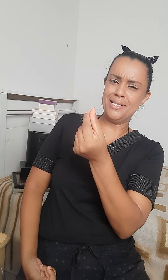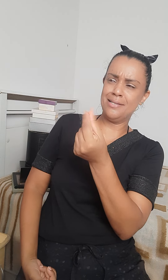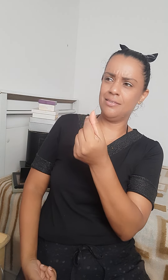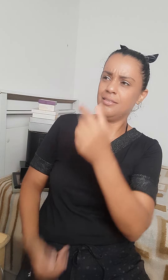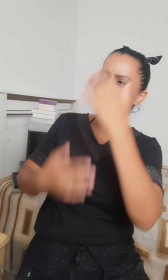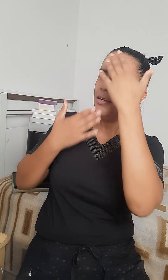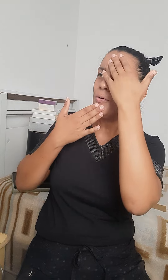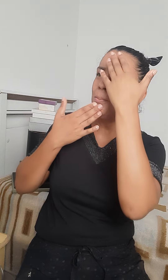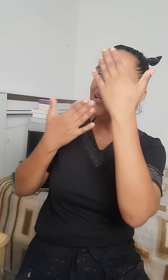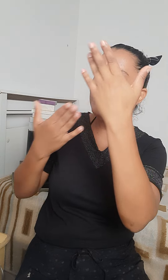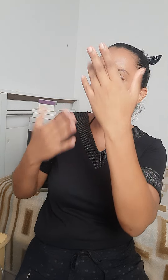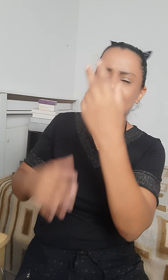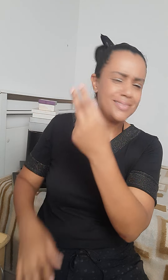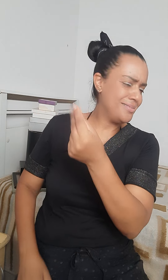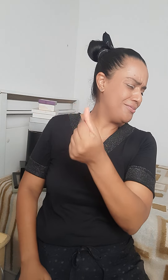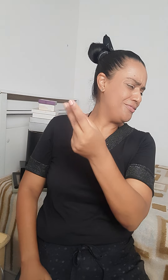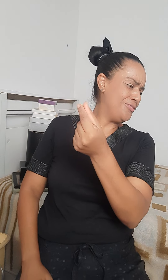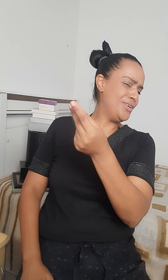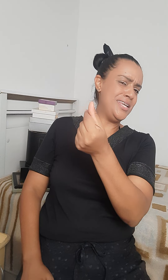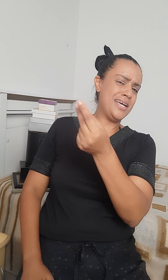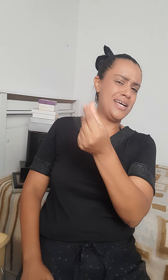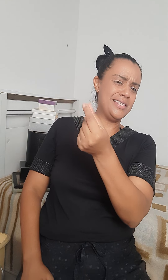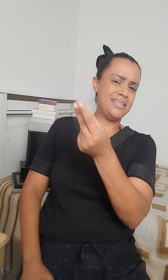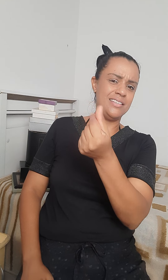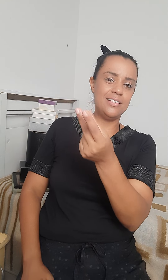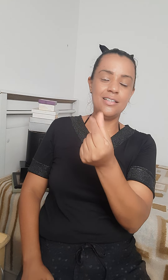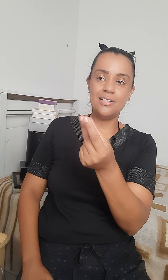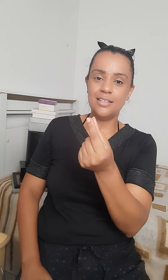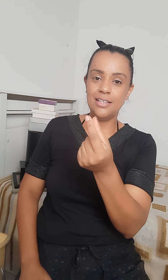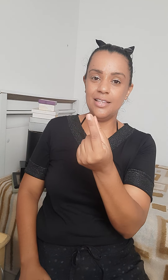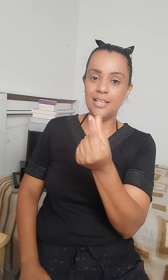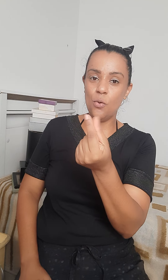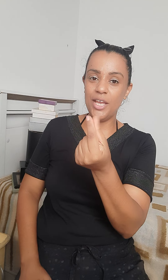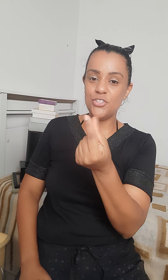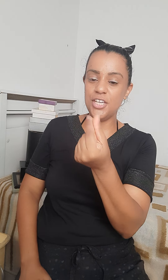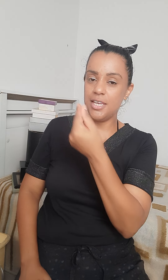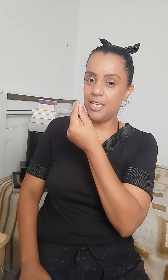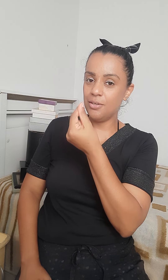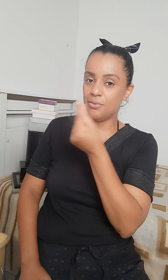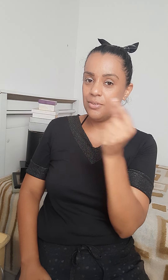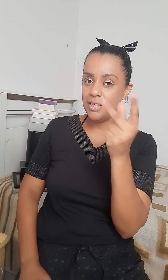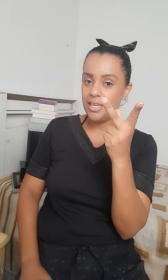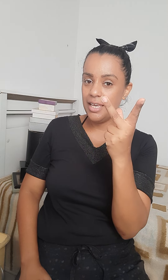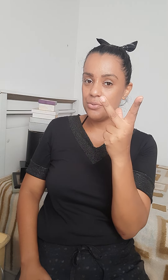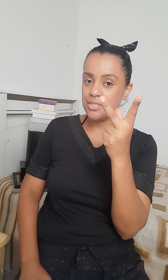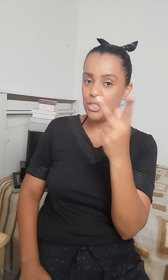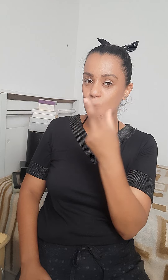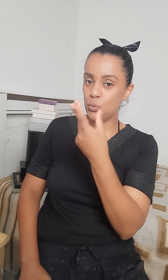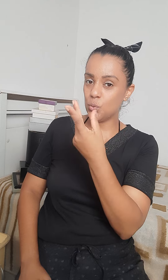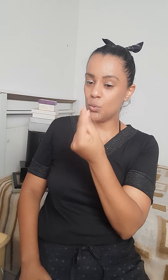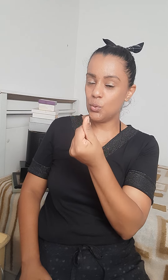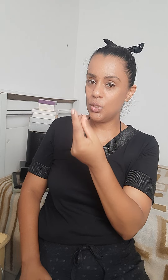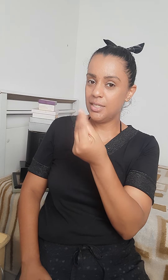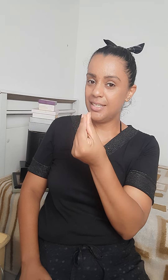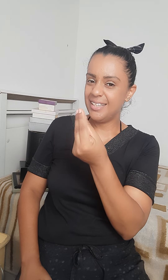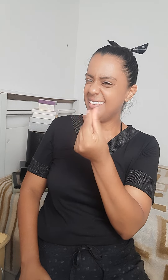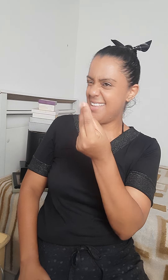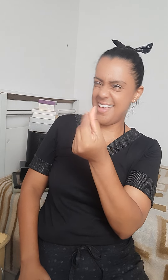nada. Obrigado. Foi nada. Não é dinheirinho. É os 3 juntos.